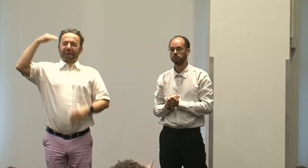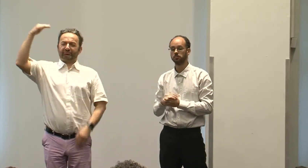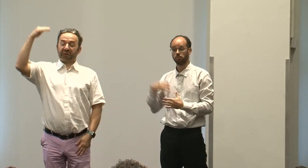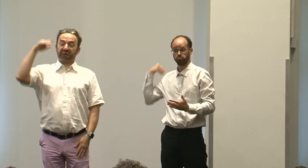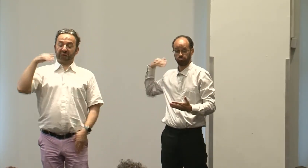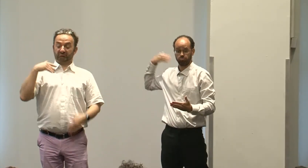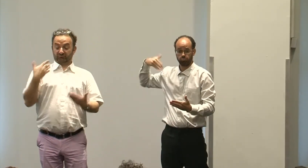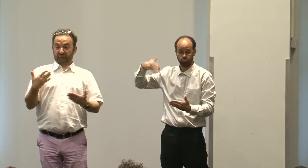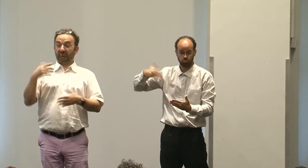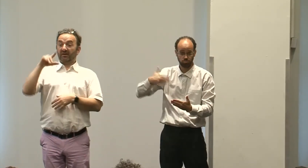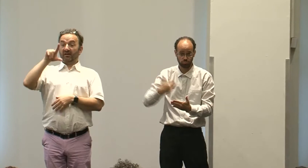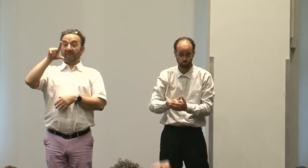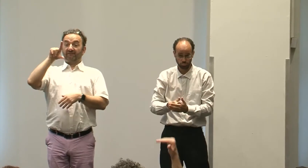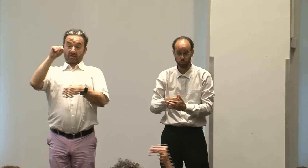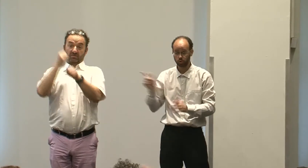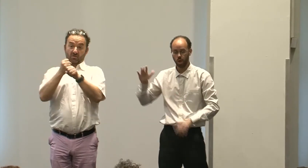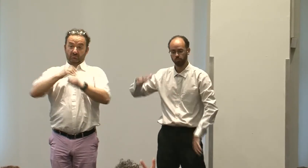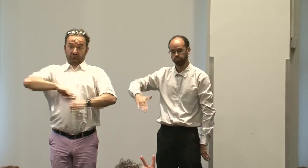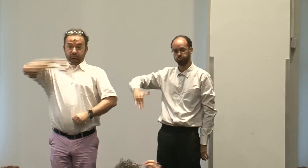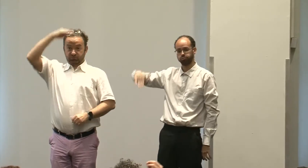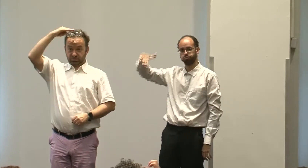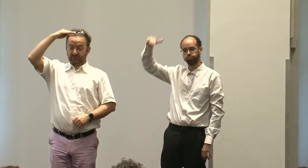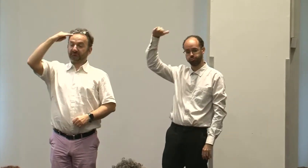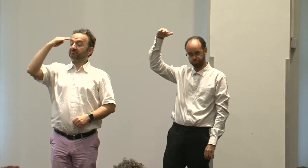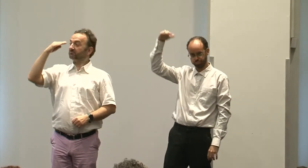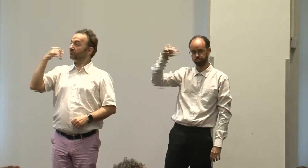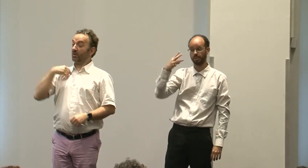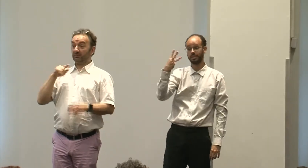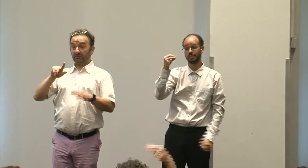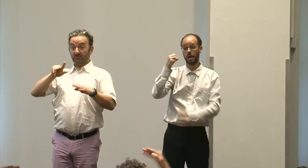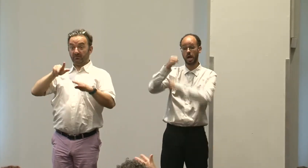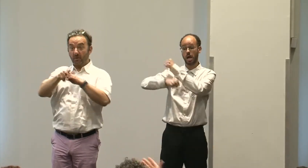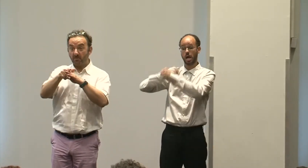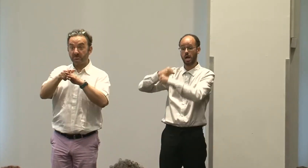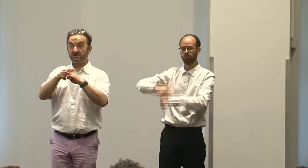aprender. Mas à medida que eu fui crescendo,